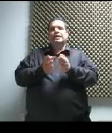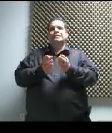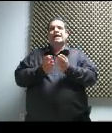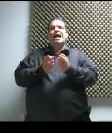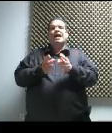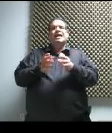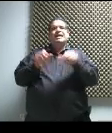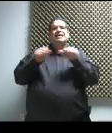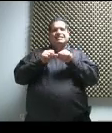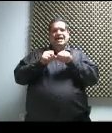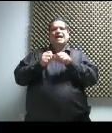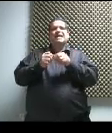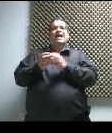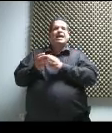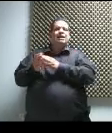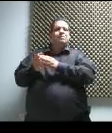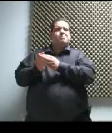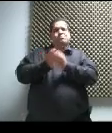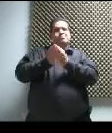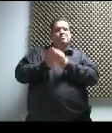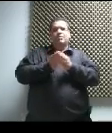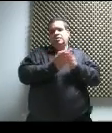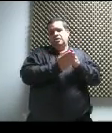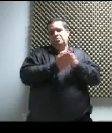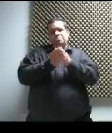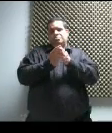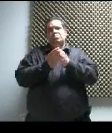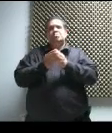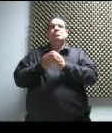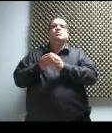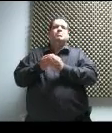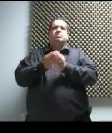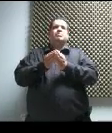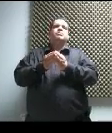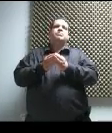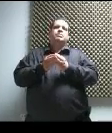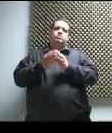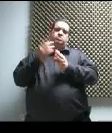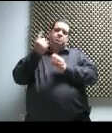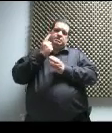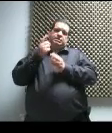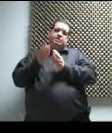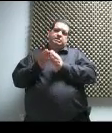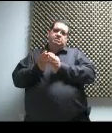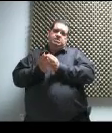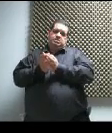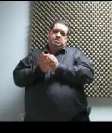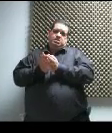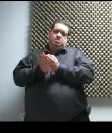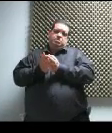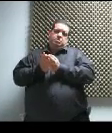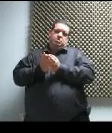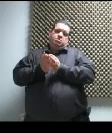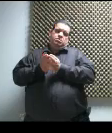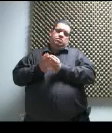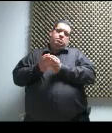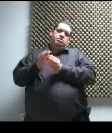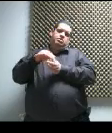ponen la defensa porque ahí es que viene chocando. O sea, que el bote, tú te lo imaginas como que es rígido, no sé, va a estar deformando, simplemente se deforma en